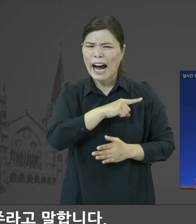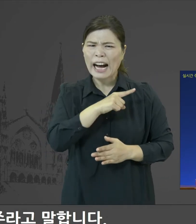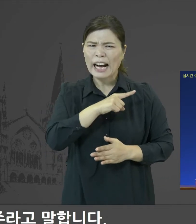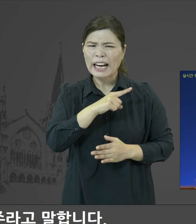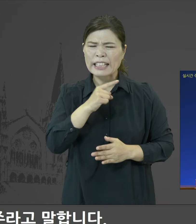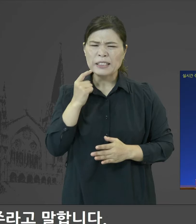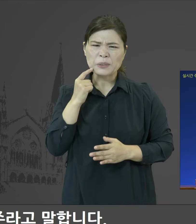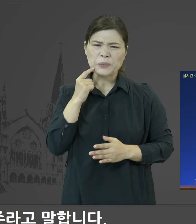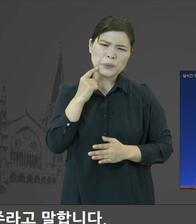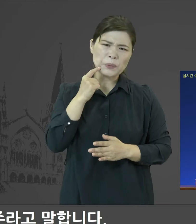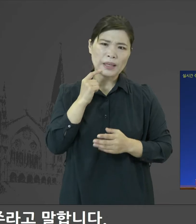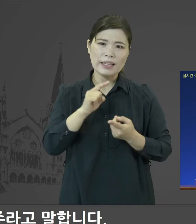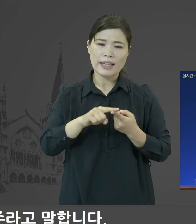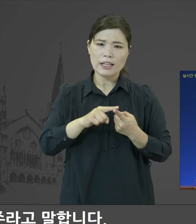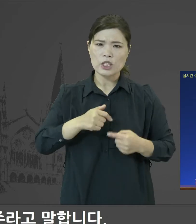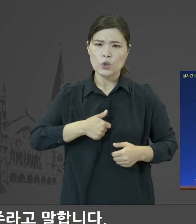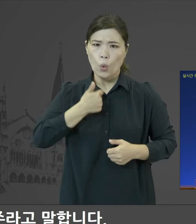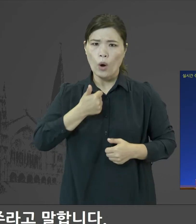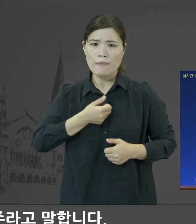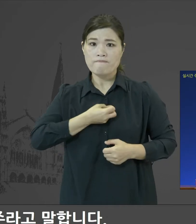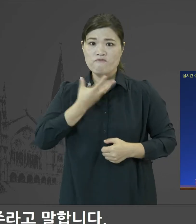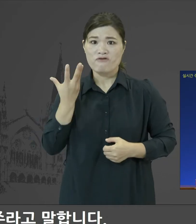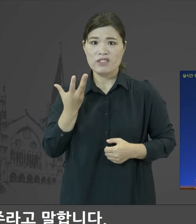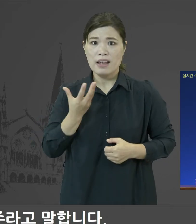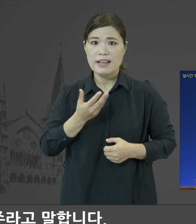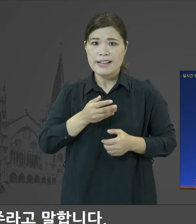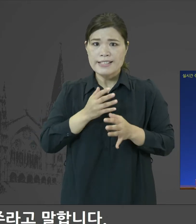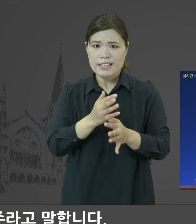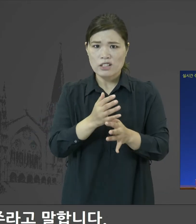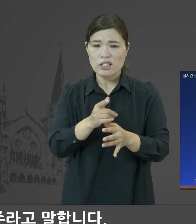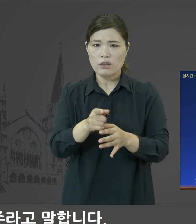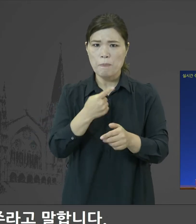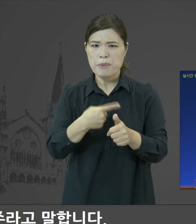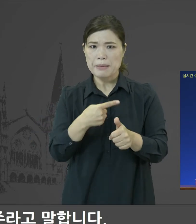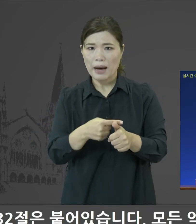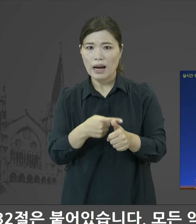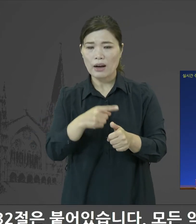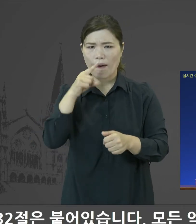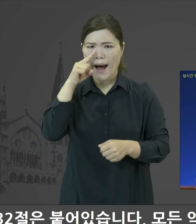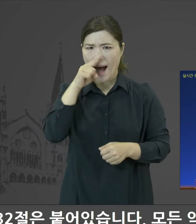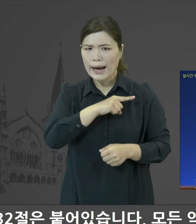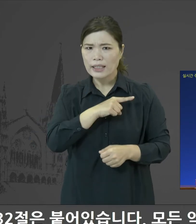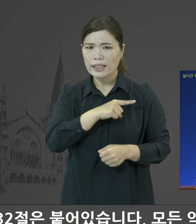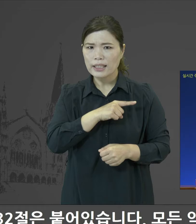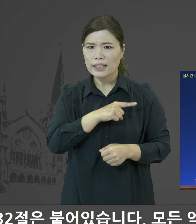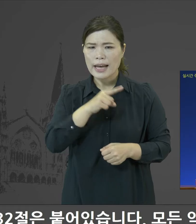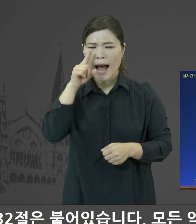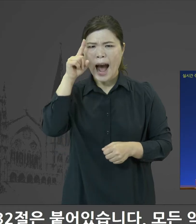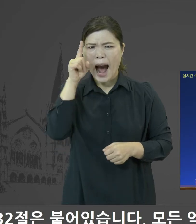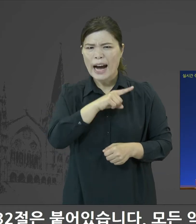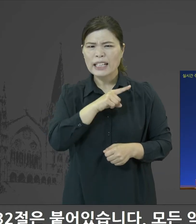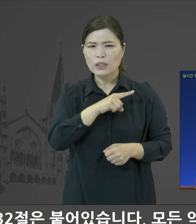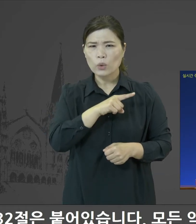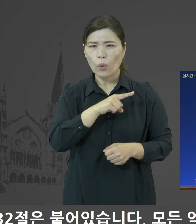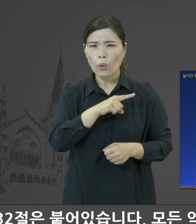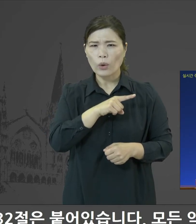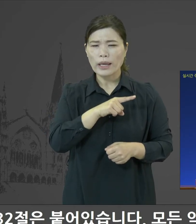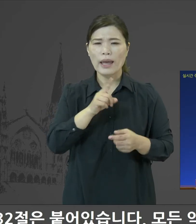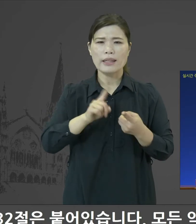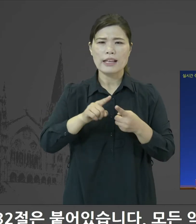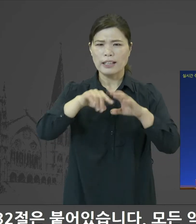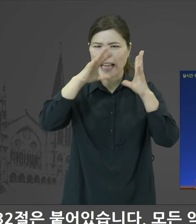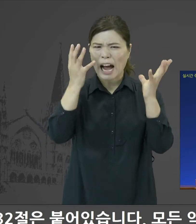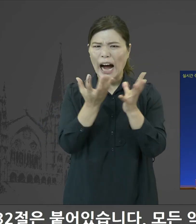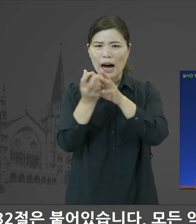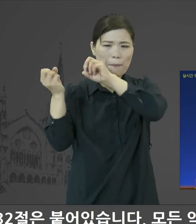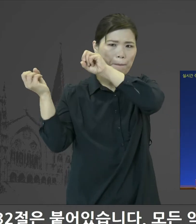악독, 노함, 분냄, 떠드는 것, 비방하던 것, 악의, 악독과 악의를 벗어버리고 그